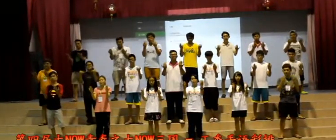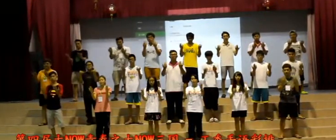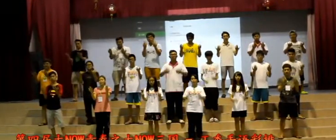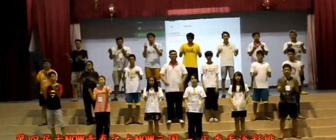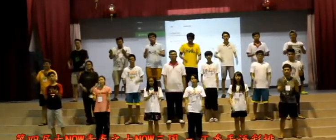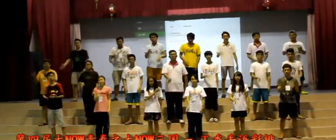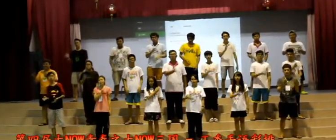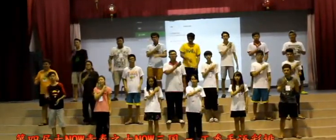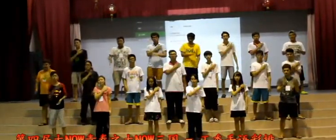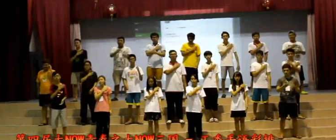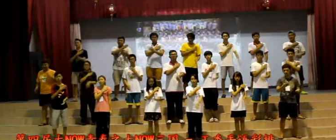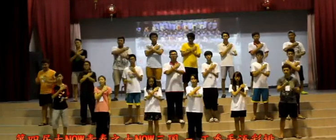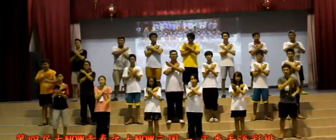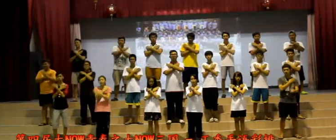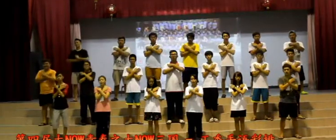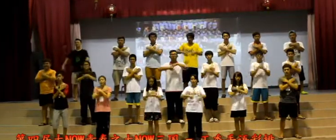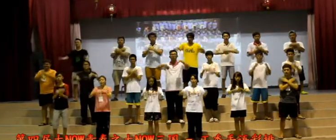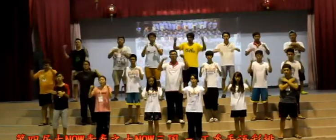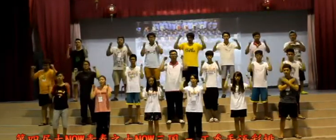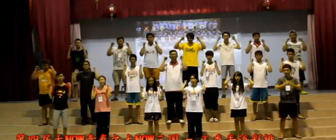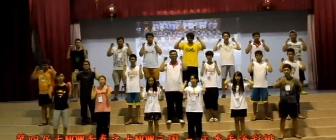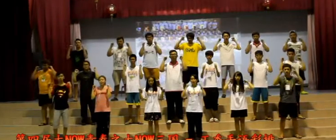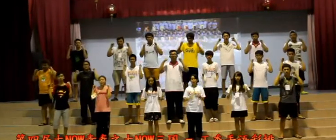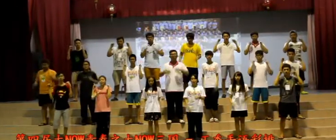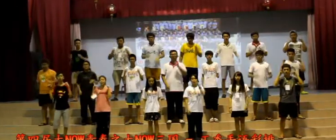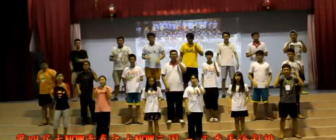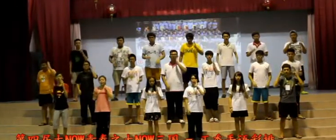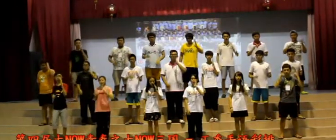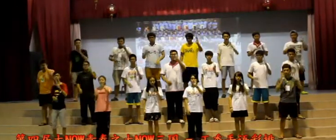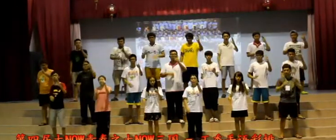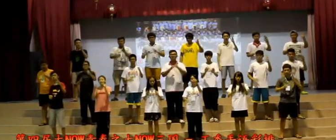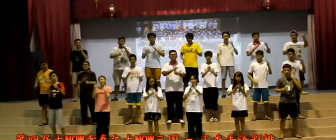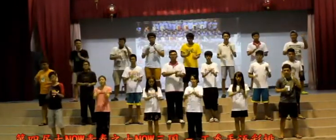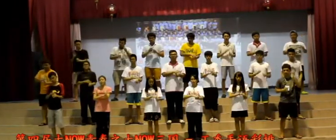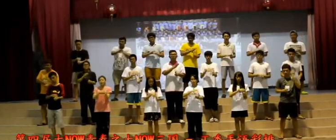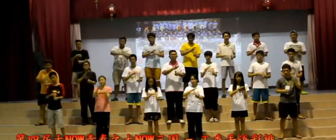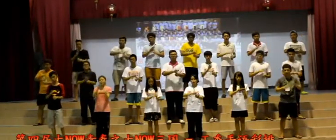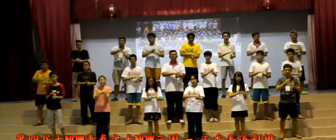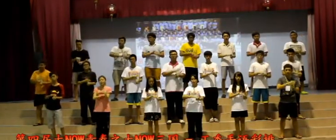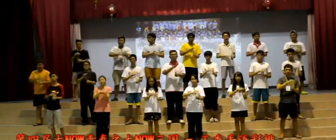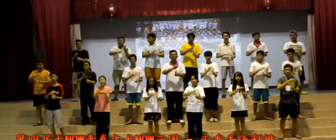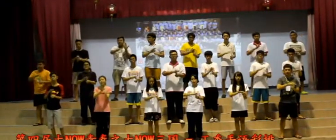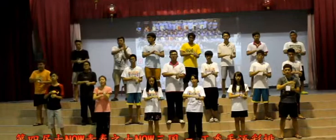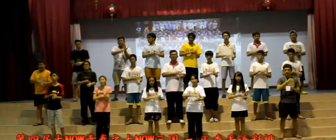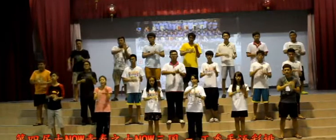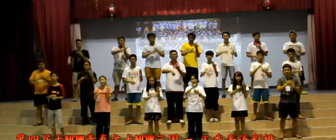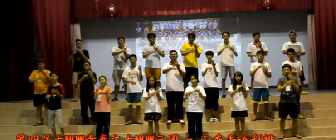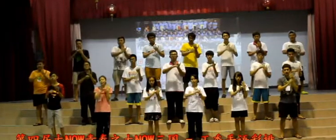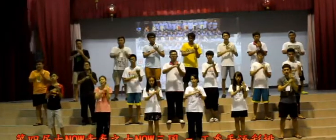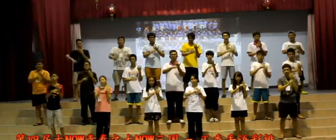手，带出温暖永远在背后，纵使啰嗦始终关注，不懂珍惜太内